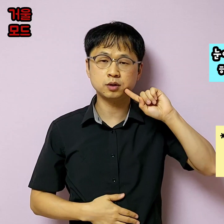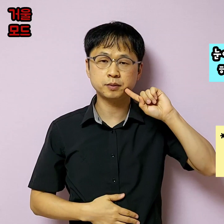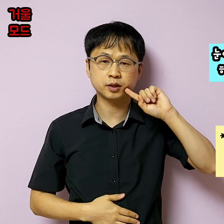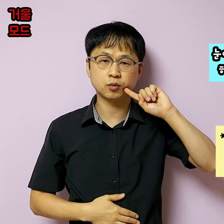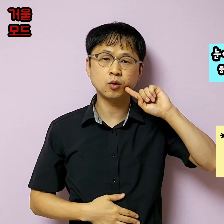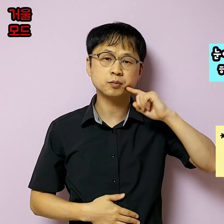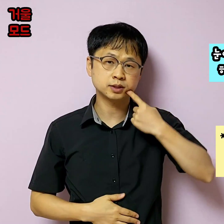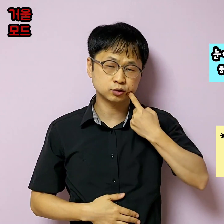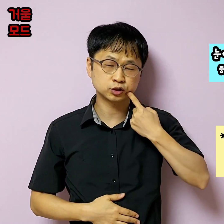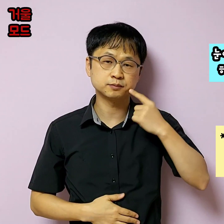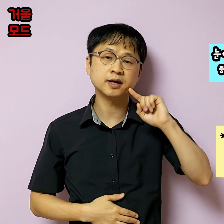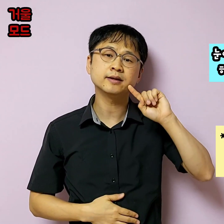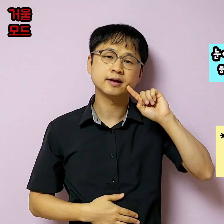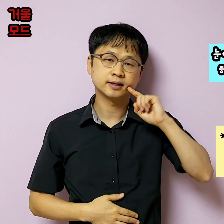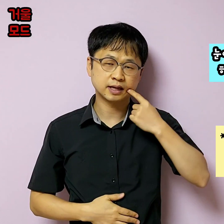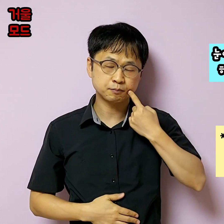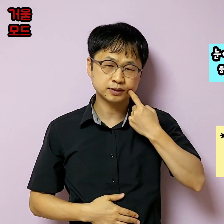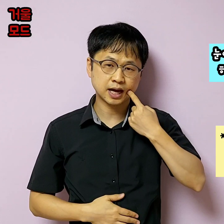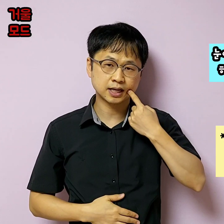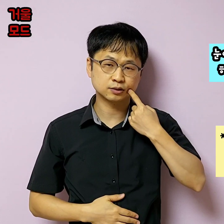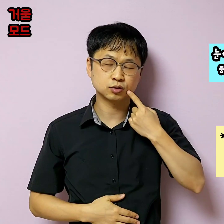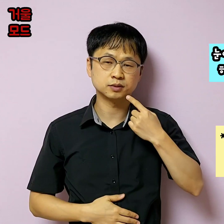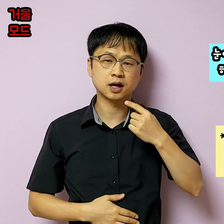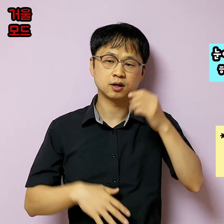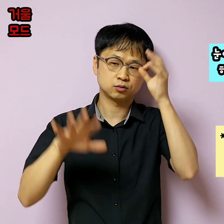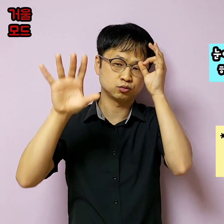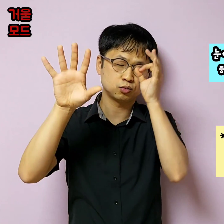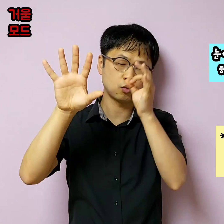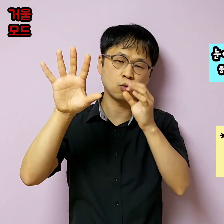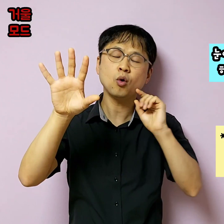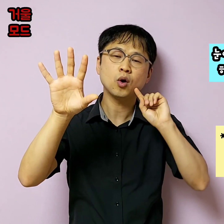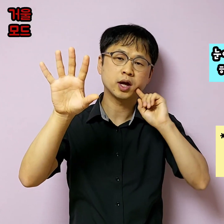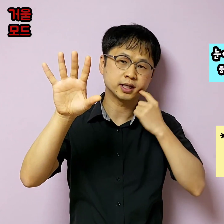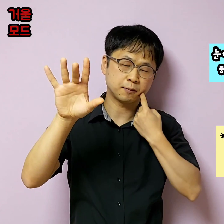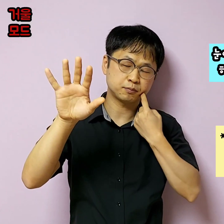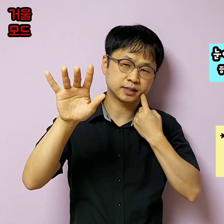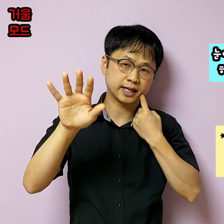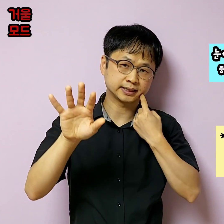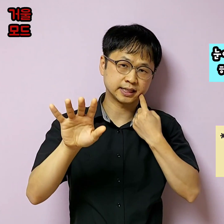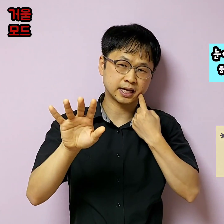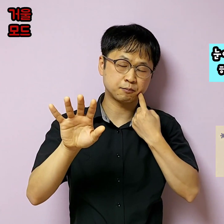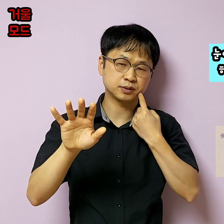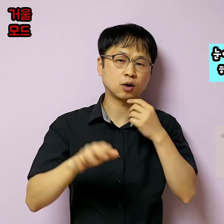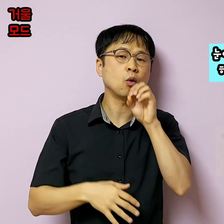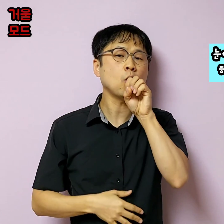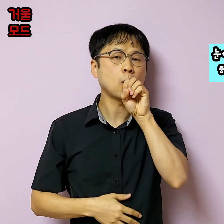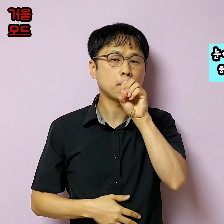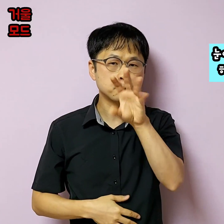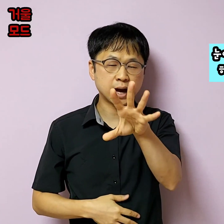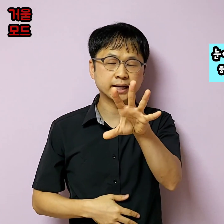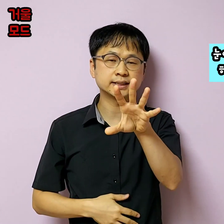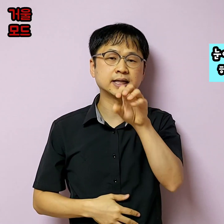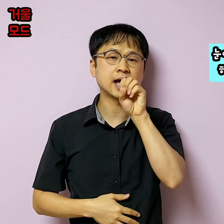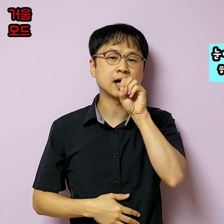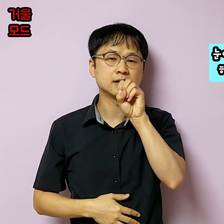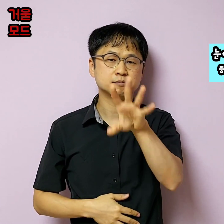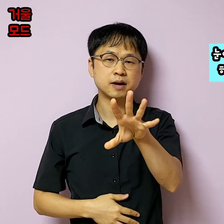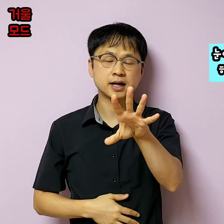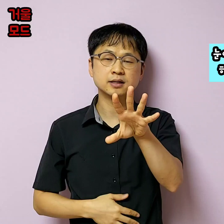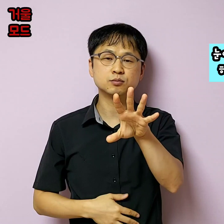옆에 대고 비틀어 주시면 예쁘다라는 수어입니다. 눈을 보고 예쁘다 했잖아. 예쁘다고 말했잖아. 말하는